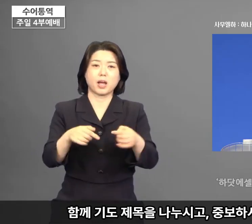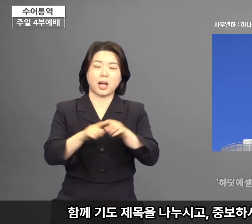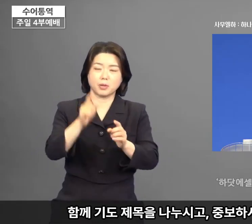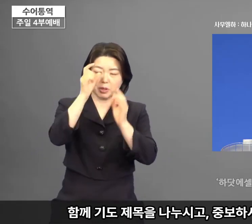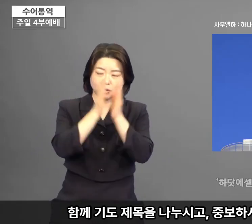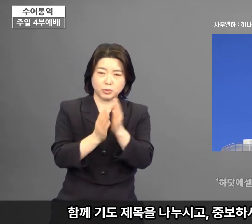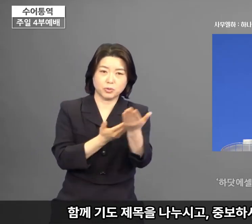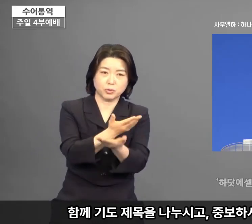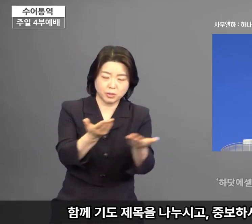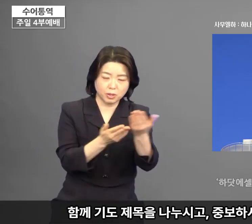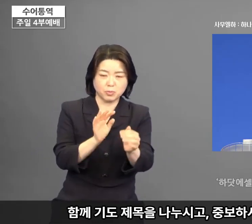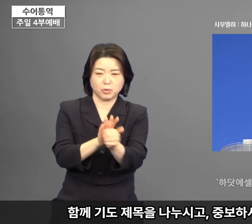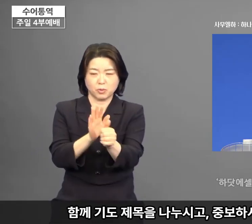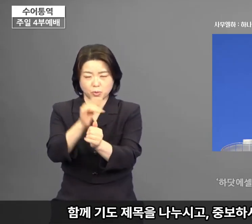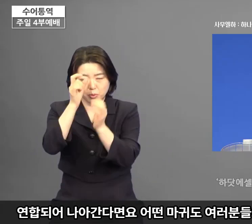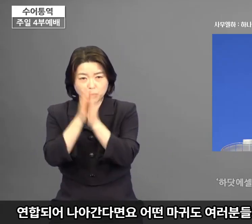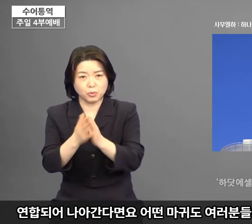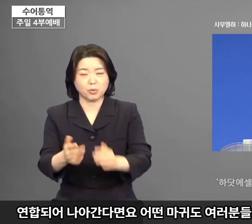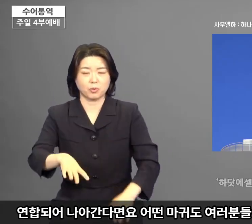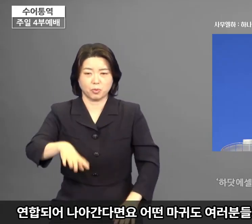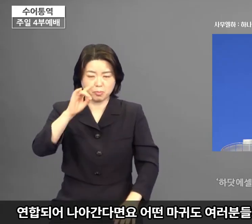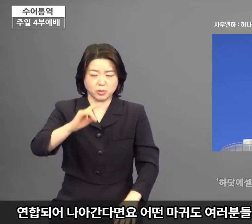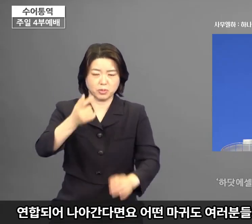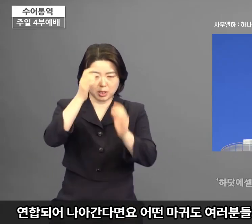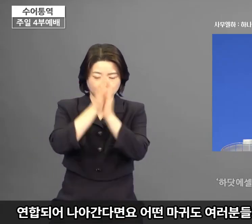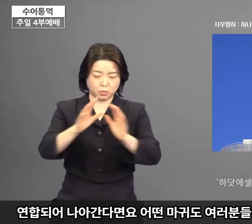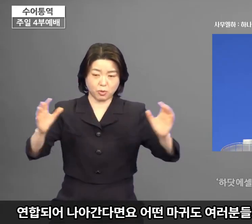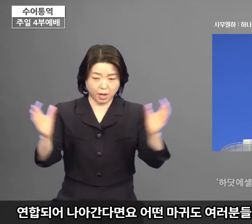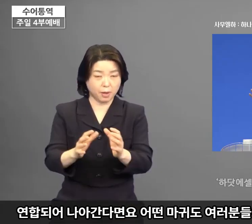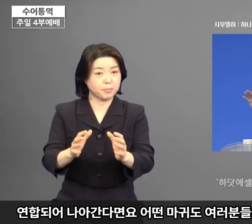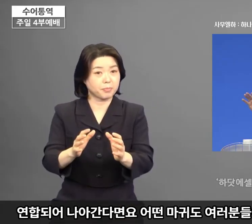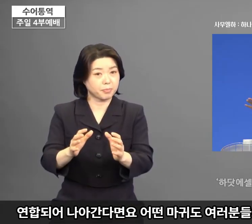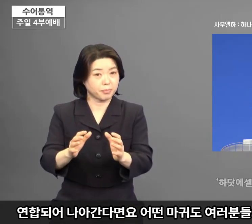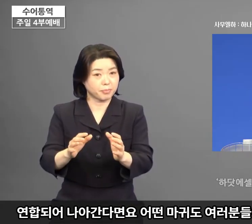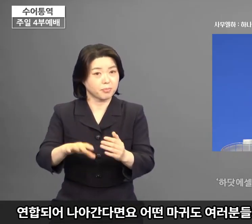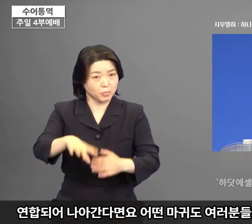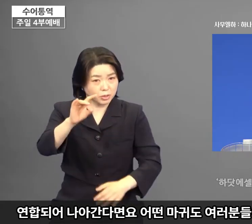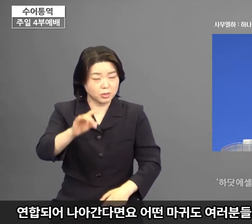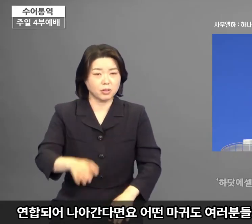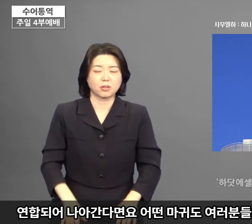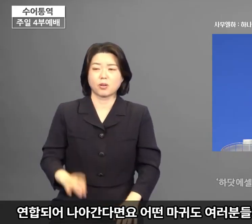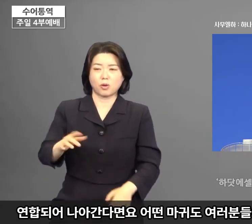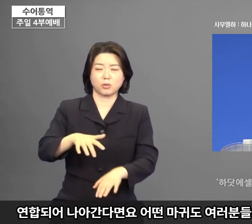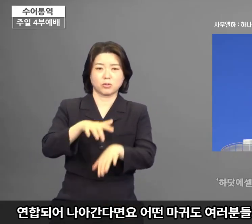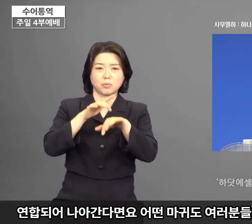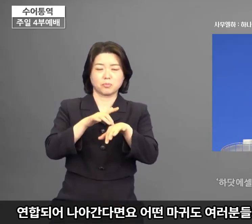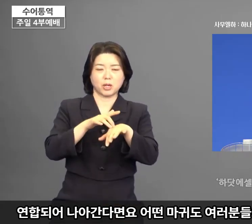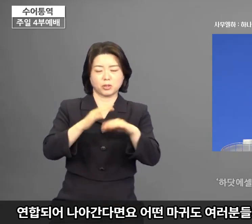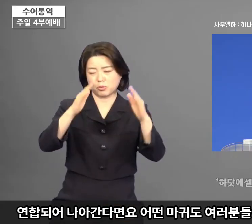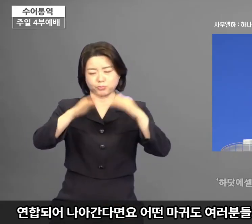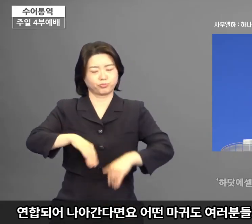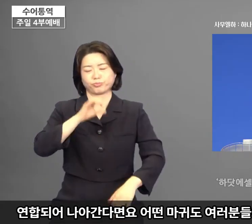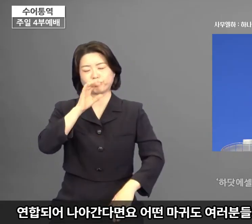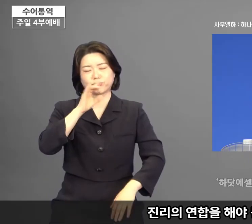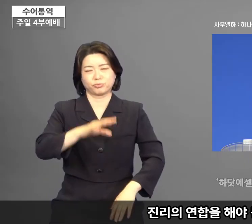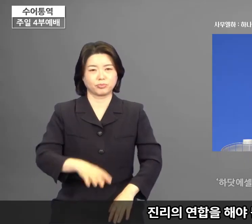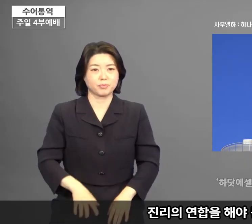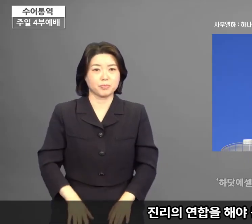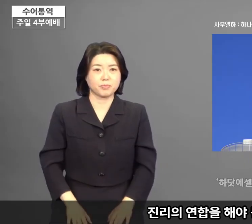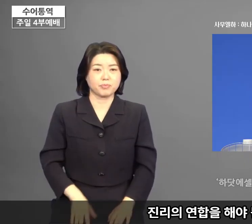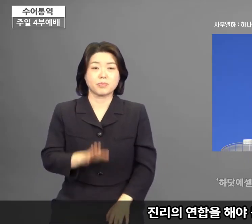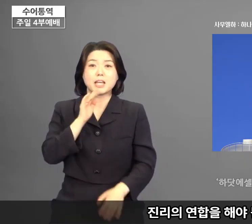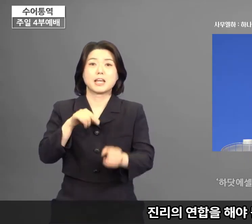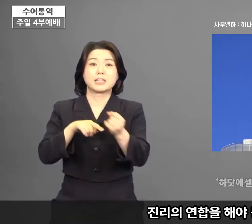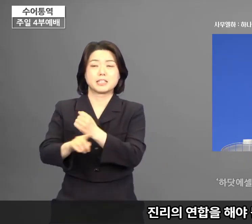나누시고 중보하시고 기도로 먼저 함께 연합되어 나아간다면요, 어떤 마귀도 여러분들을 무너뜨릴 수가 없다는 거예요.